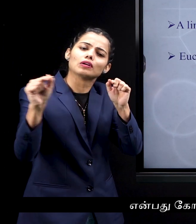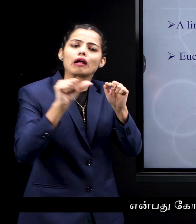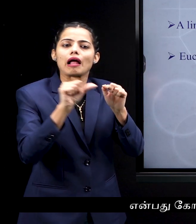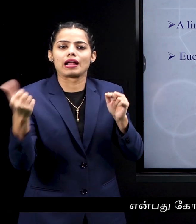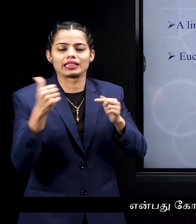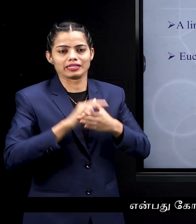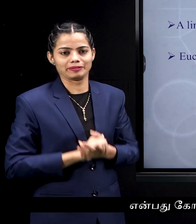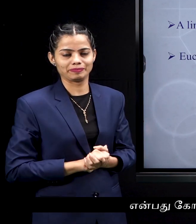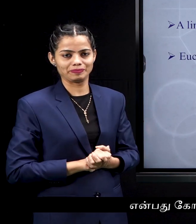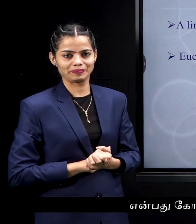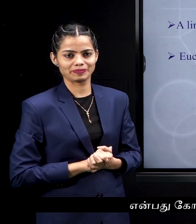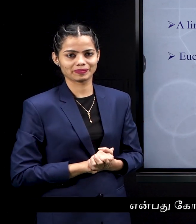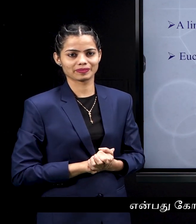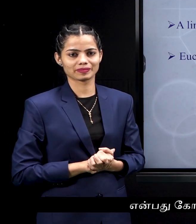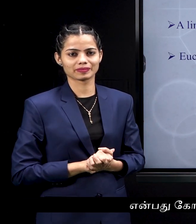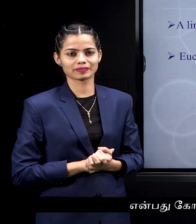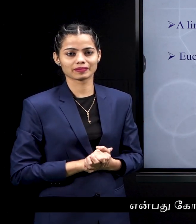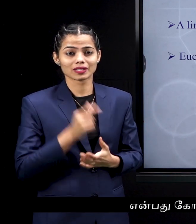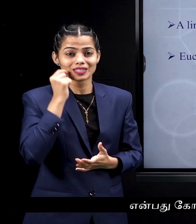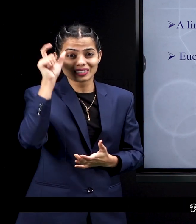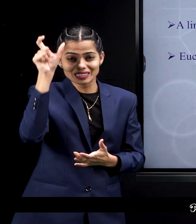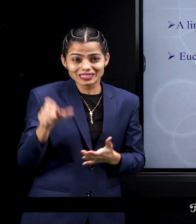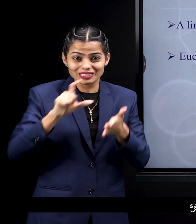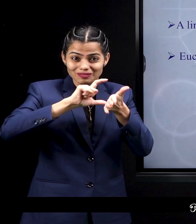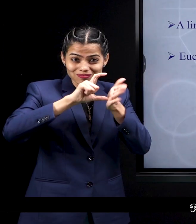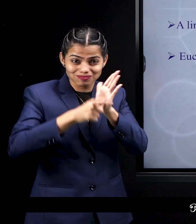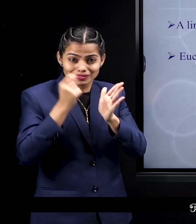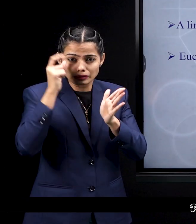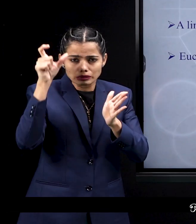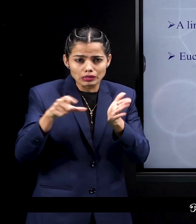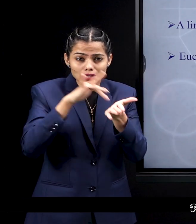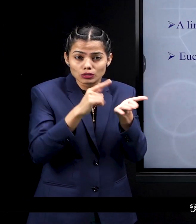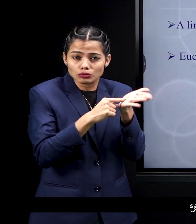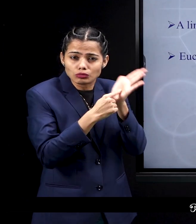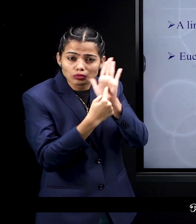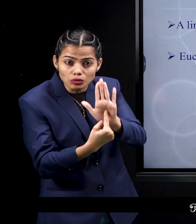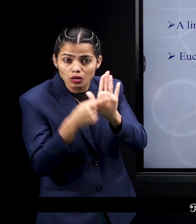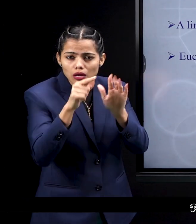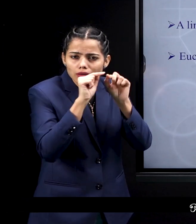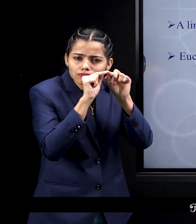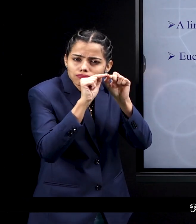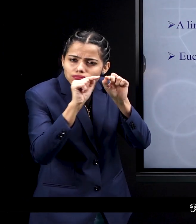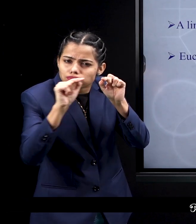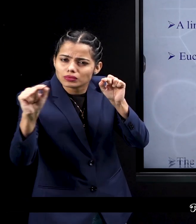யூக்ளிட் என்பது கோடு அகலம் குறைவான நீளத்தை குறிக்கிறது. ஒரு கார்ட்டீசியன் சமதளத்தில்